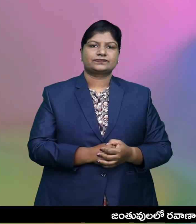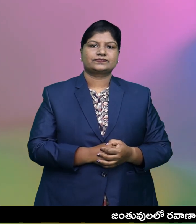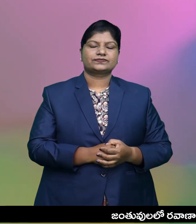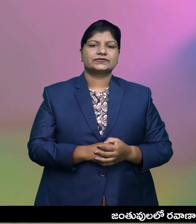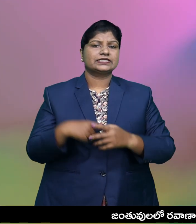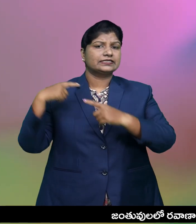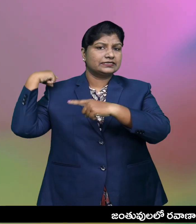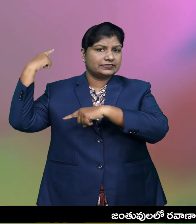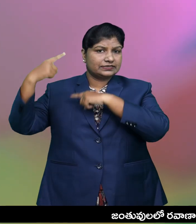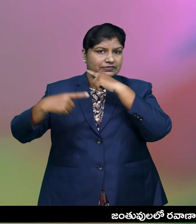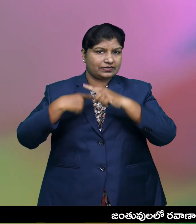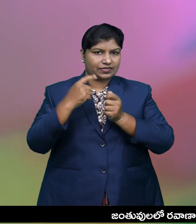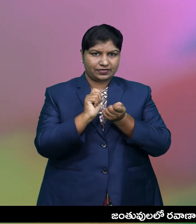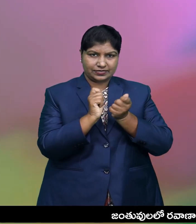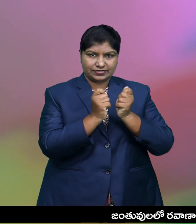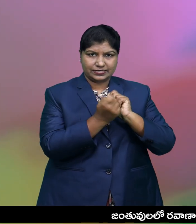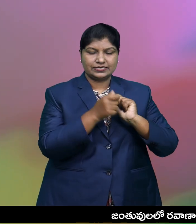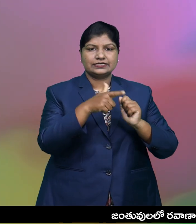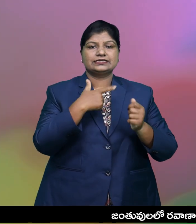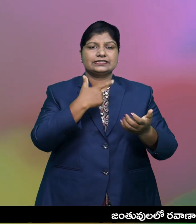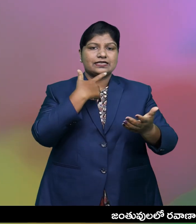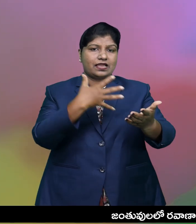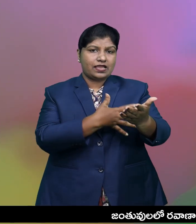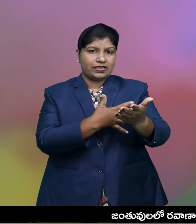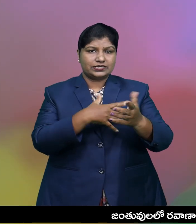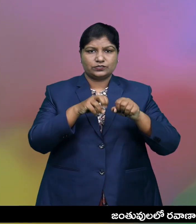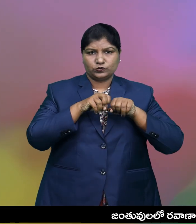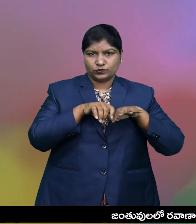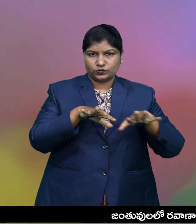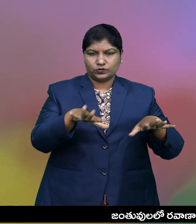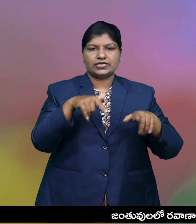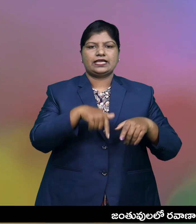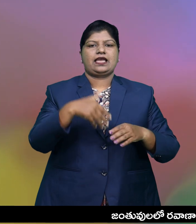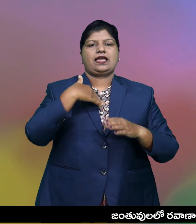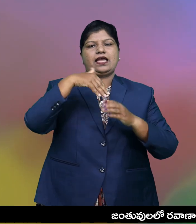జంతువులలో రవాణా వ్యవస్థల పరిణామం గురించి తెలుసుకుంటారు.